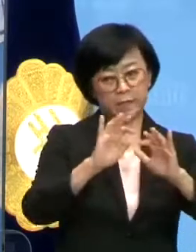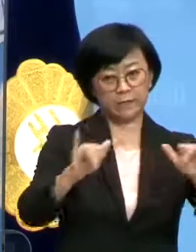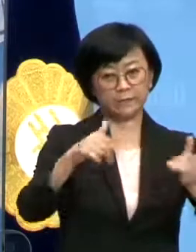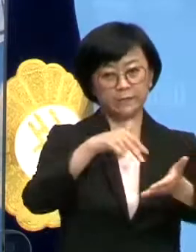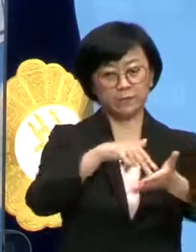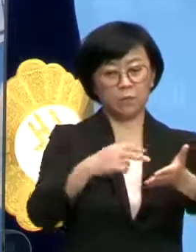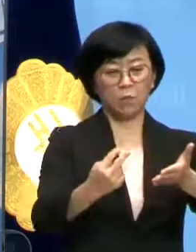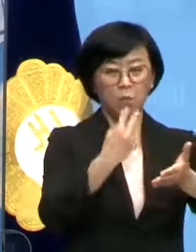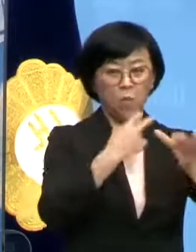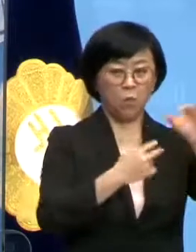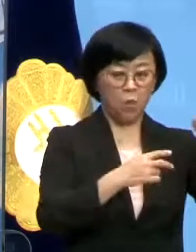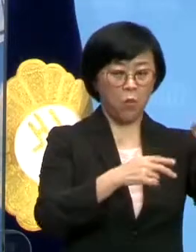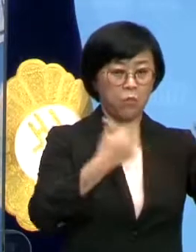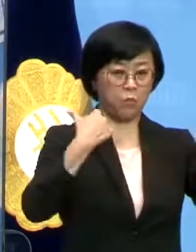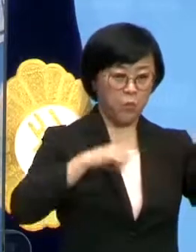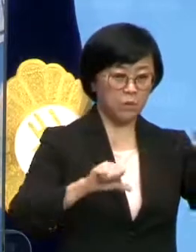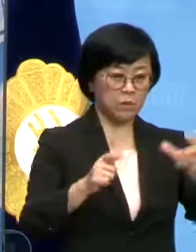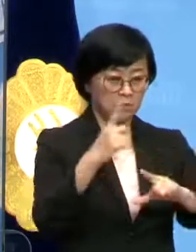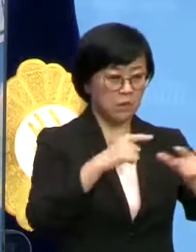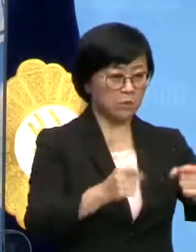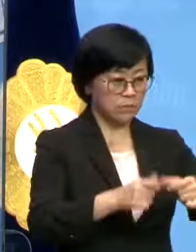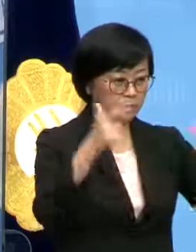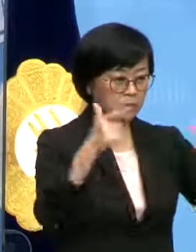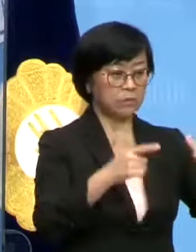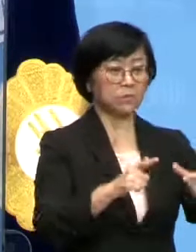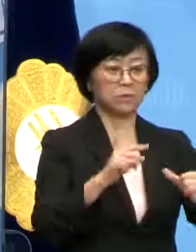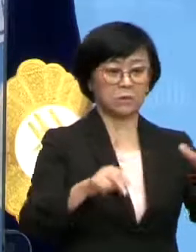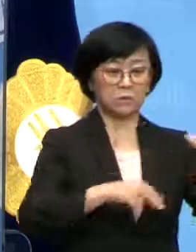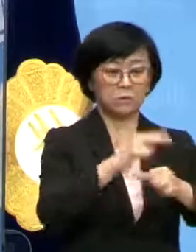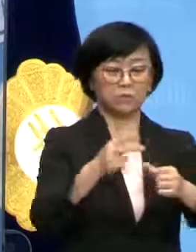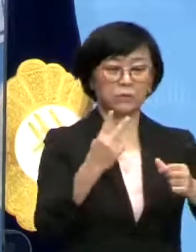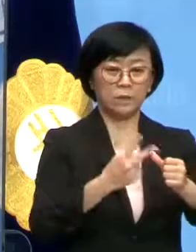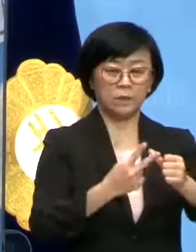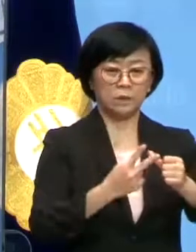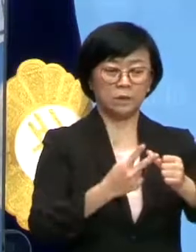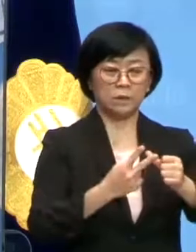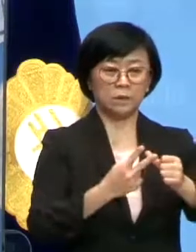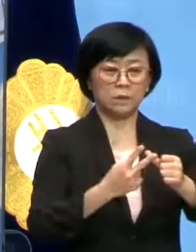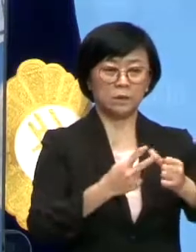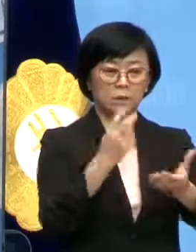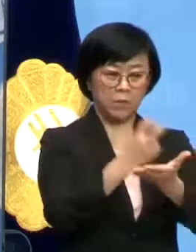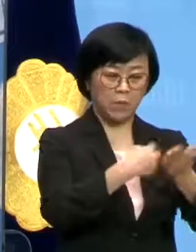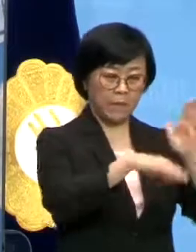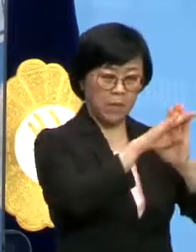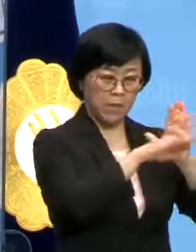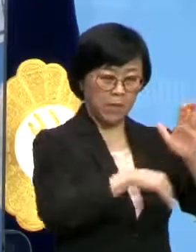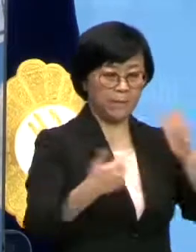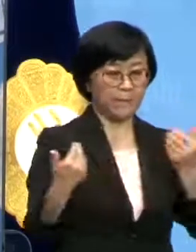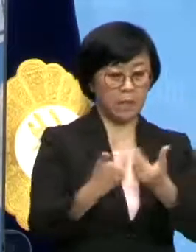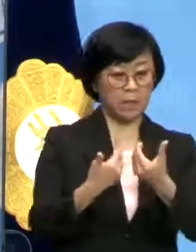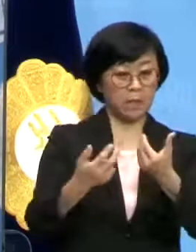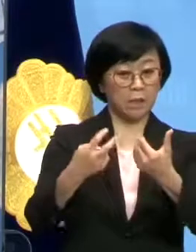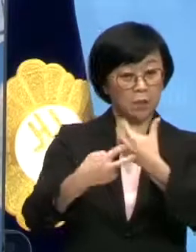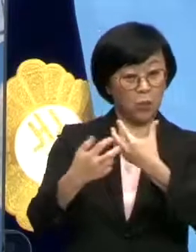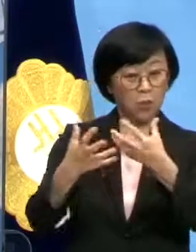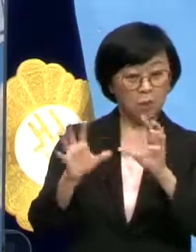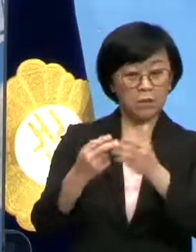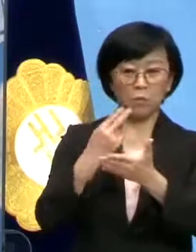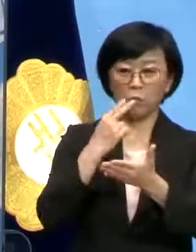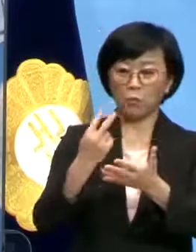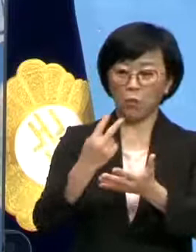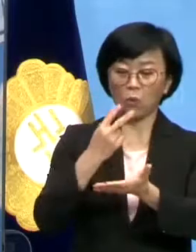보험금청구 포기를 더욱 부추기는 것이다 두번째 법안 을 반대하는 의료계 30